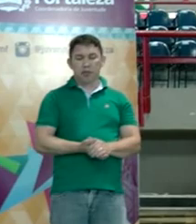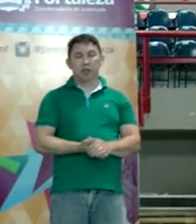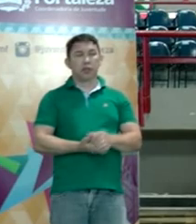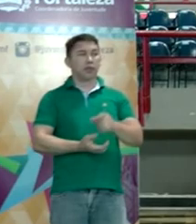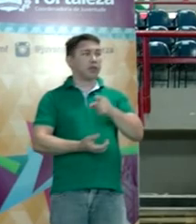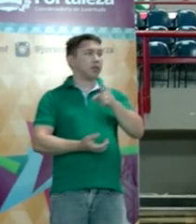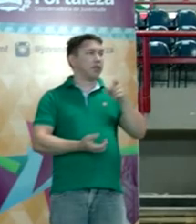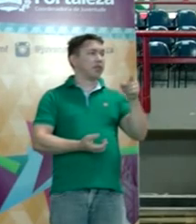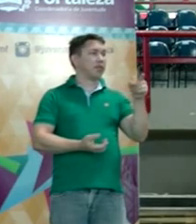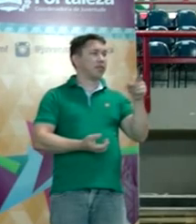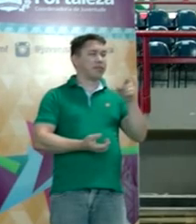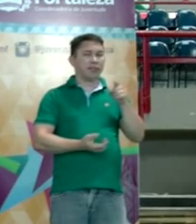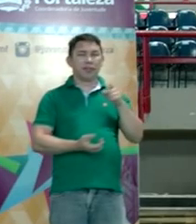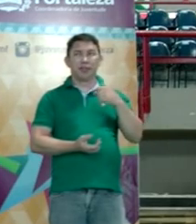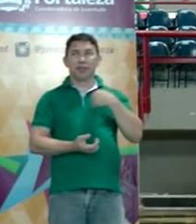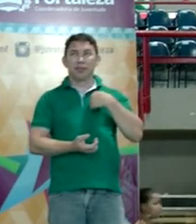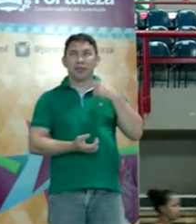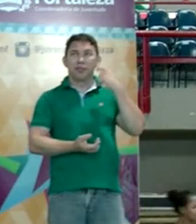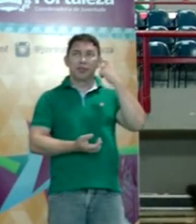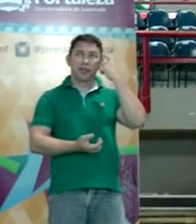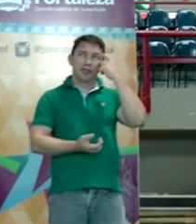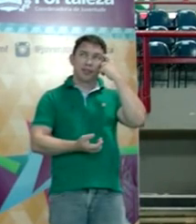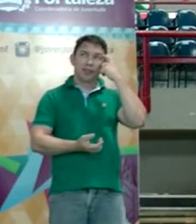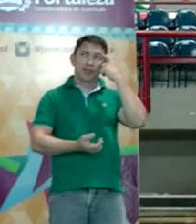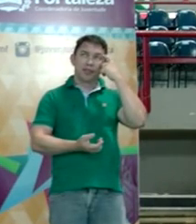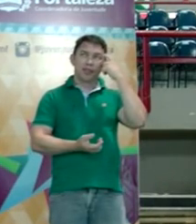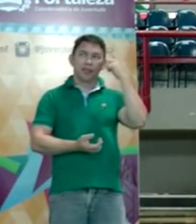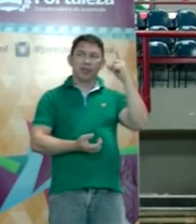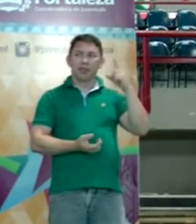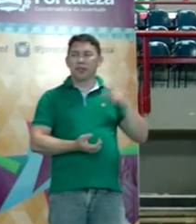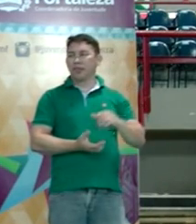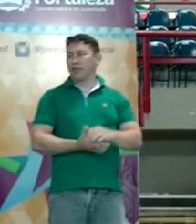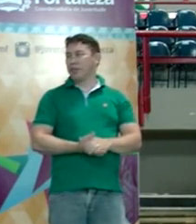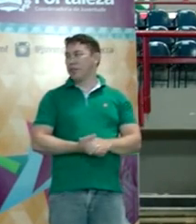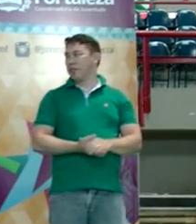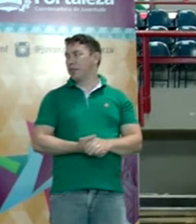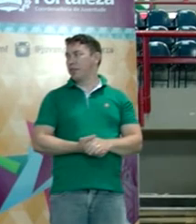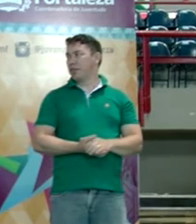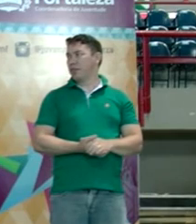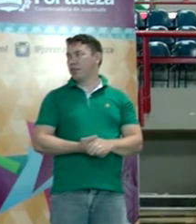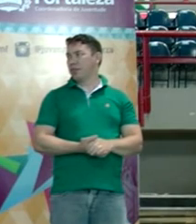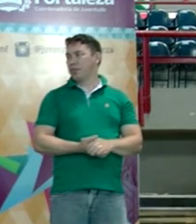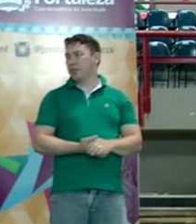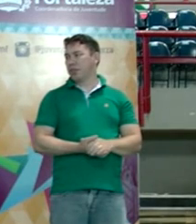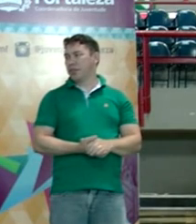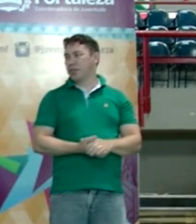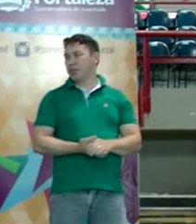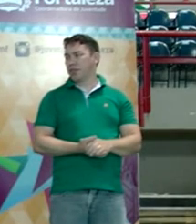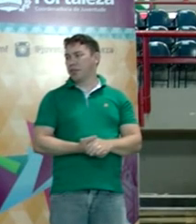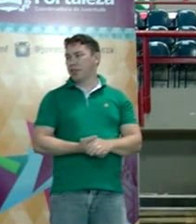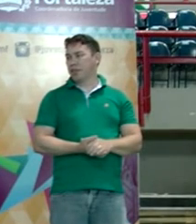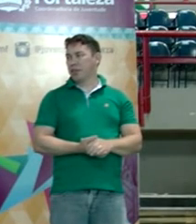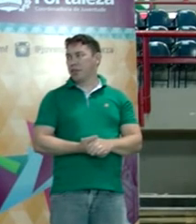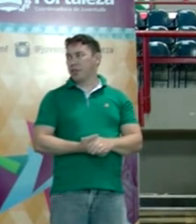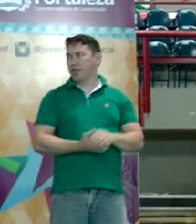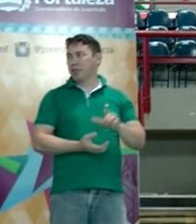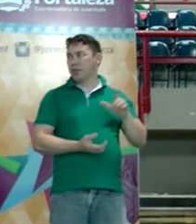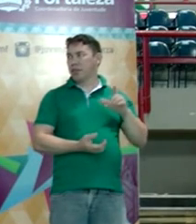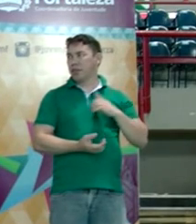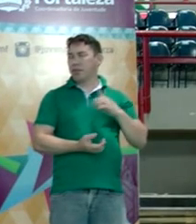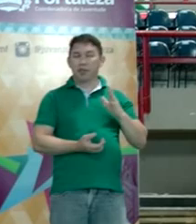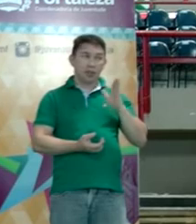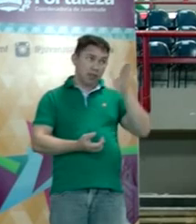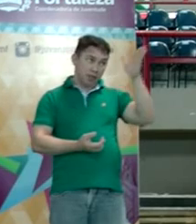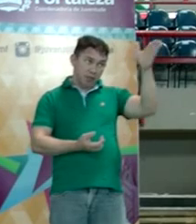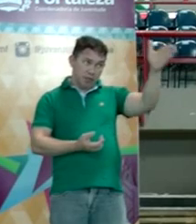pessoal ficou, acho que, interessado na minha história aí da plataforma, né? Olha, deixa eu ser mais claro, eu acho que talvez não tenha ficado. Não, eu